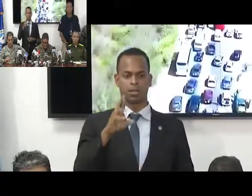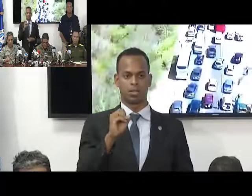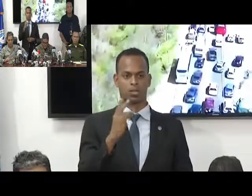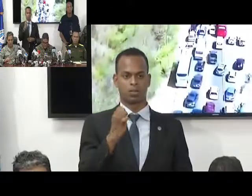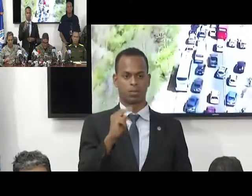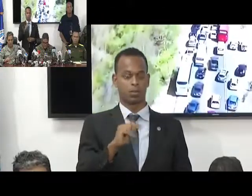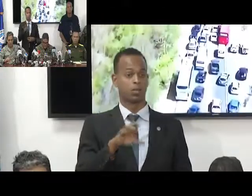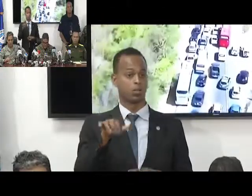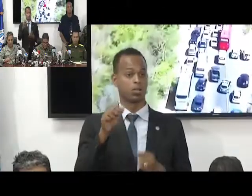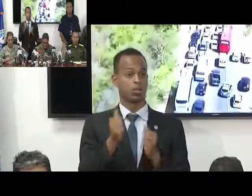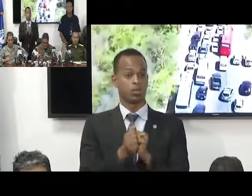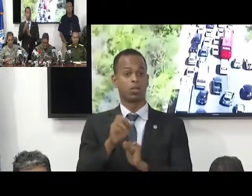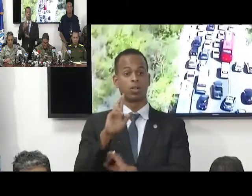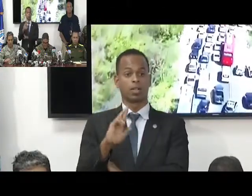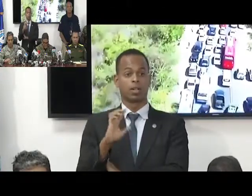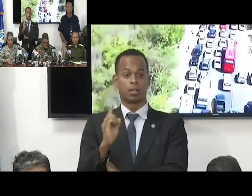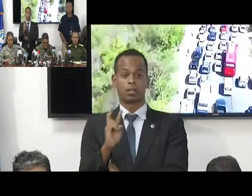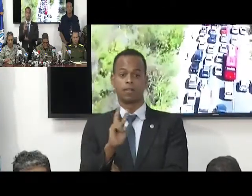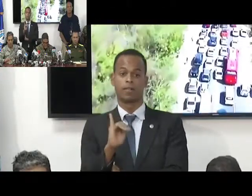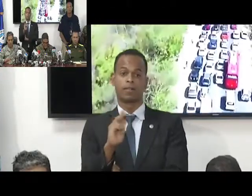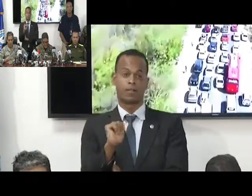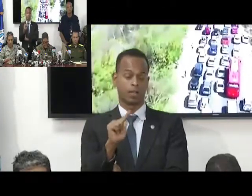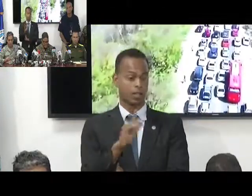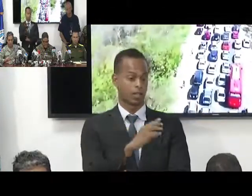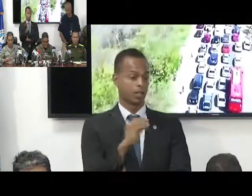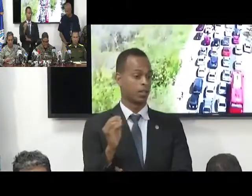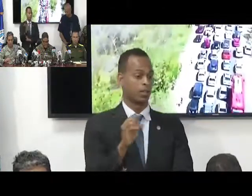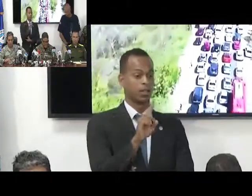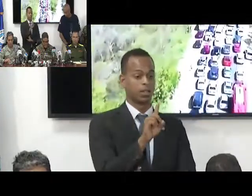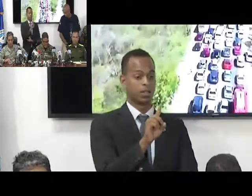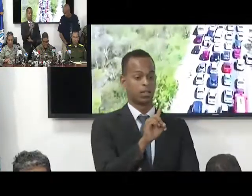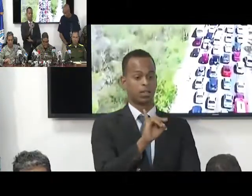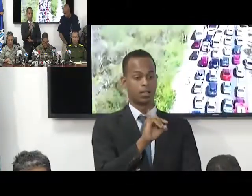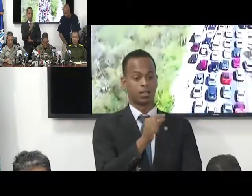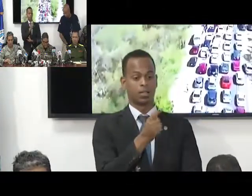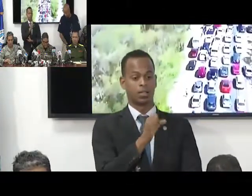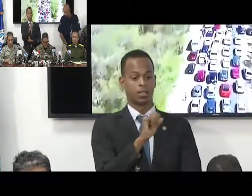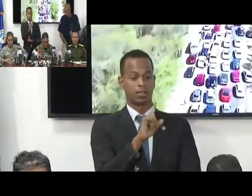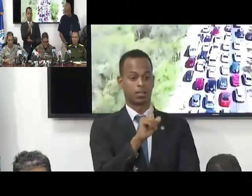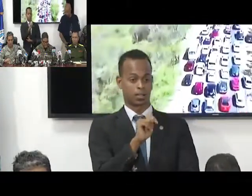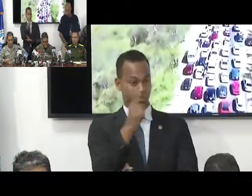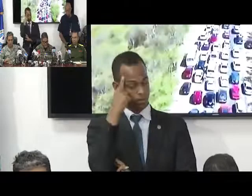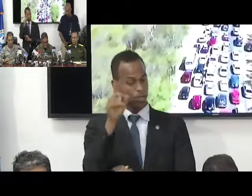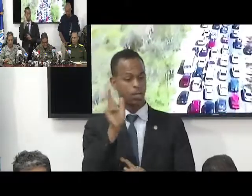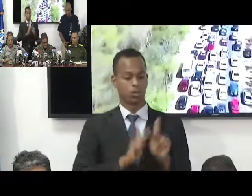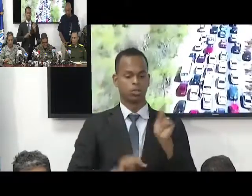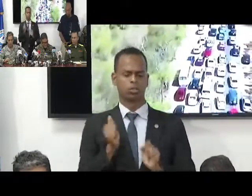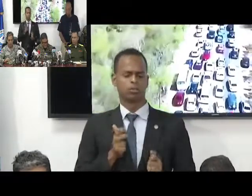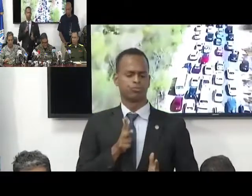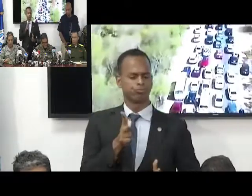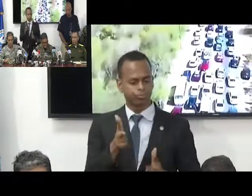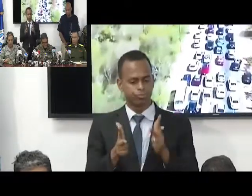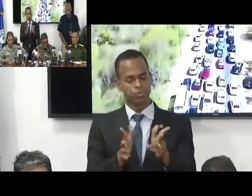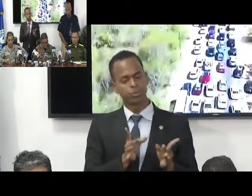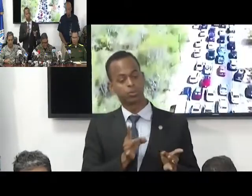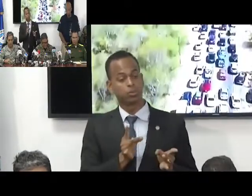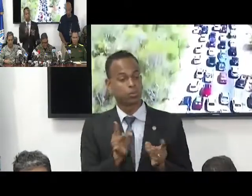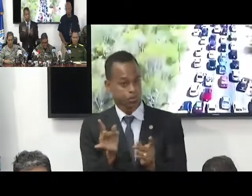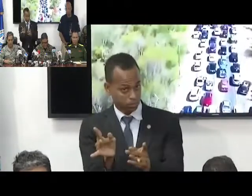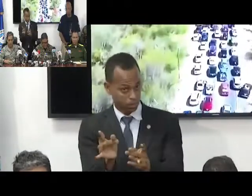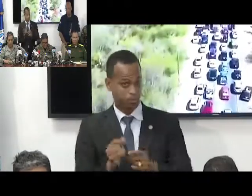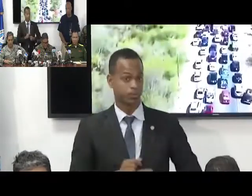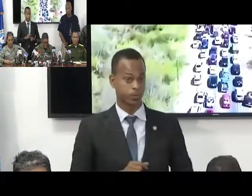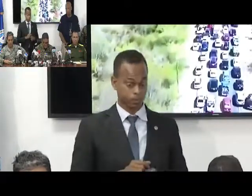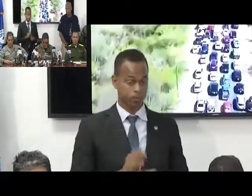con RD Vial y DGC para garantizar el flujo eficiente del tránsito. Además,